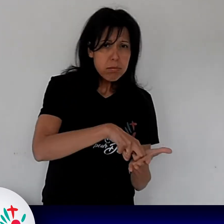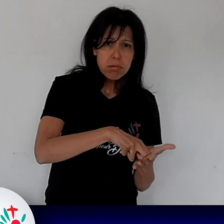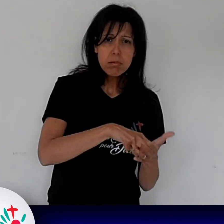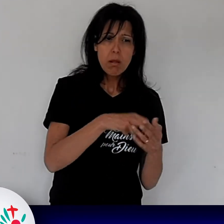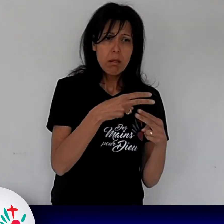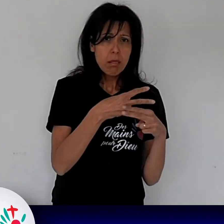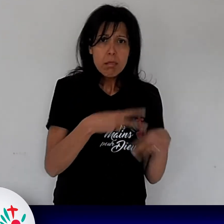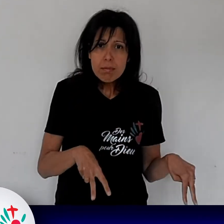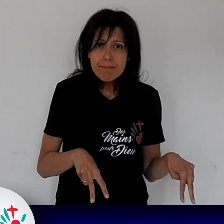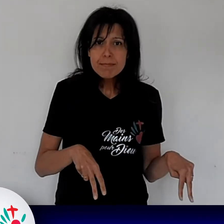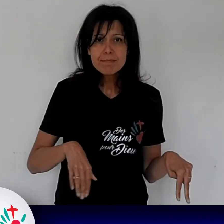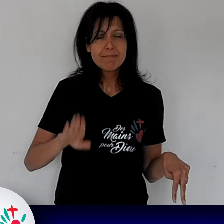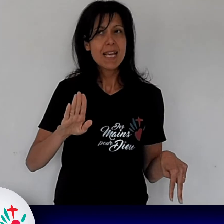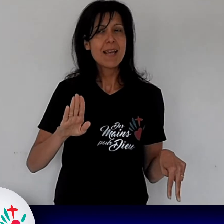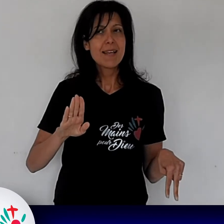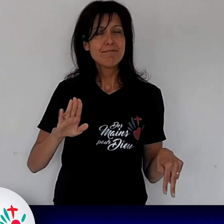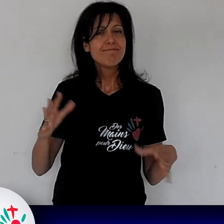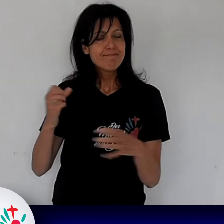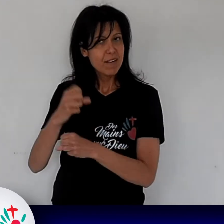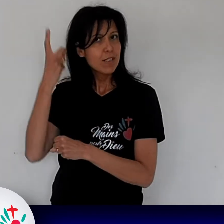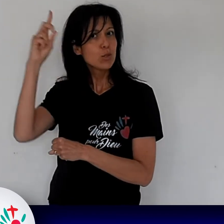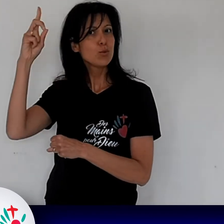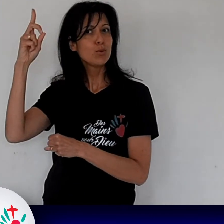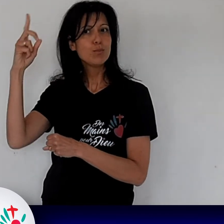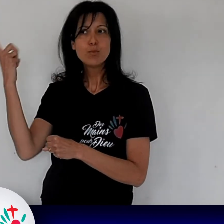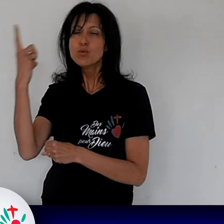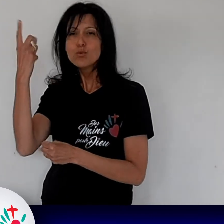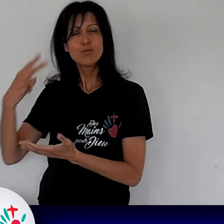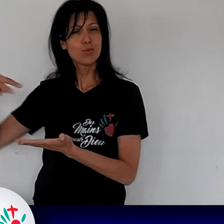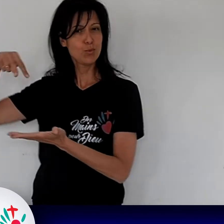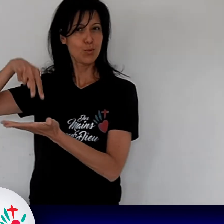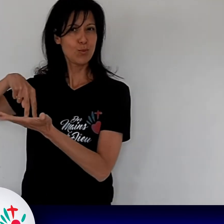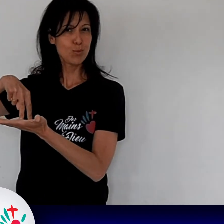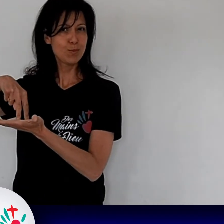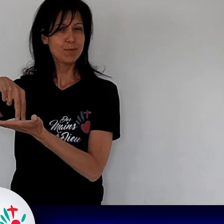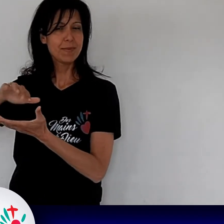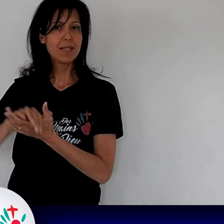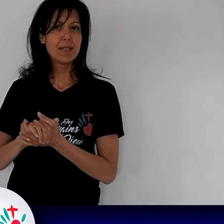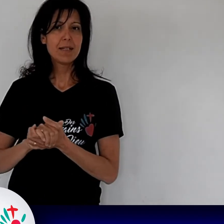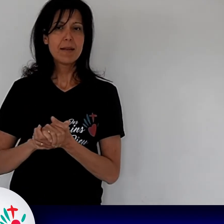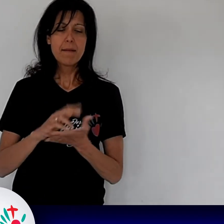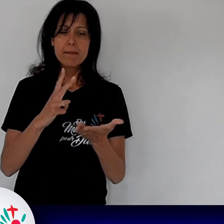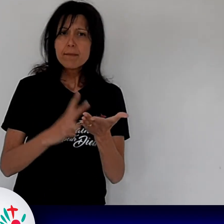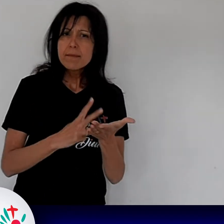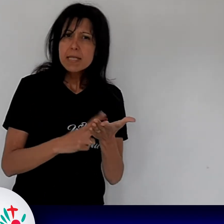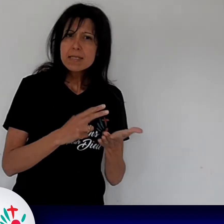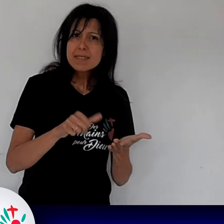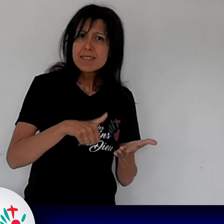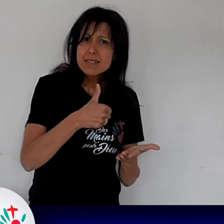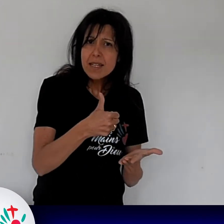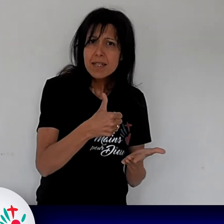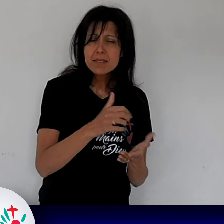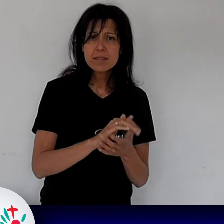Verset 16. C'est pourquoi, bien-aimés, nous ne perdons pas courage.